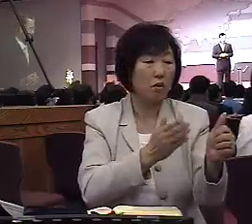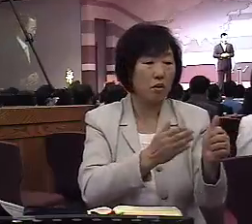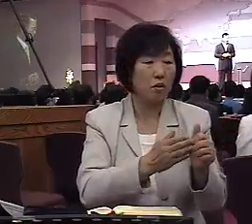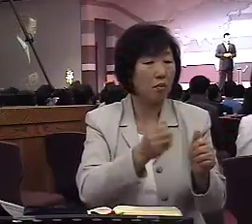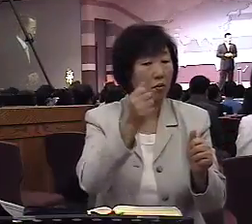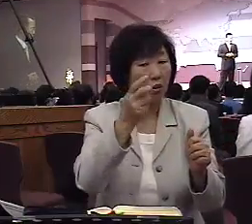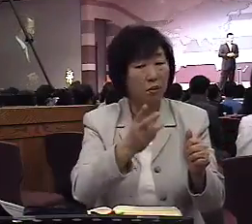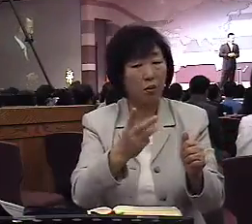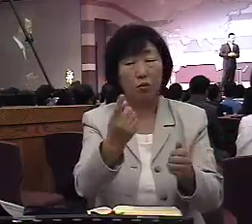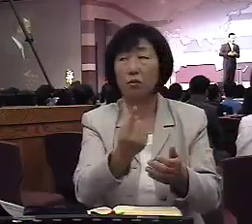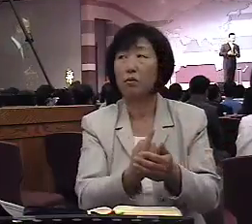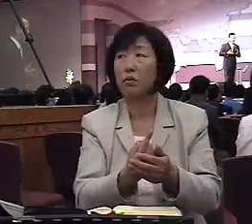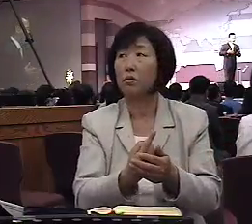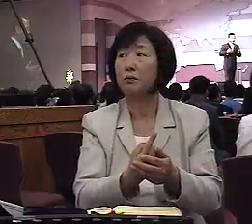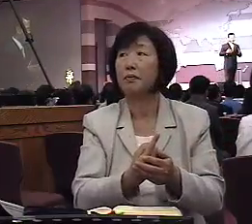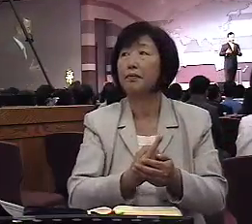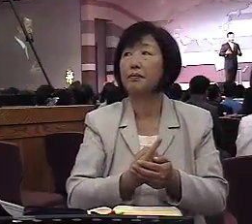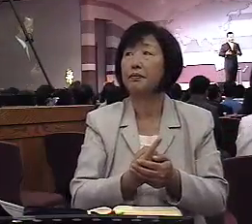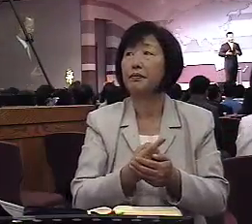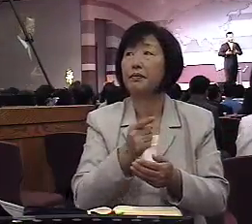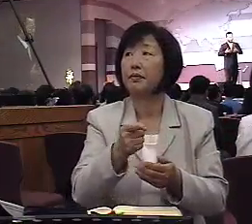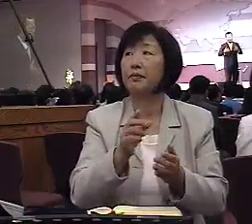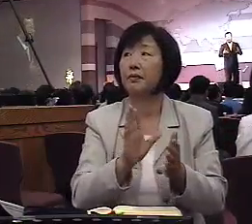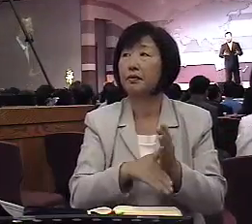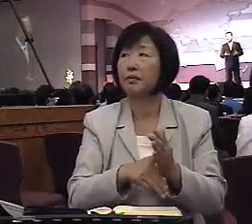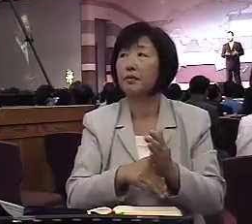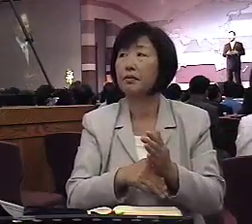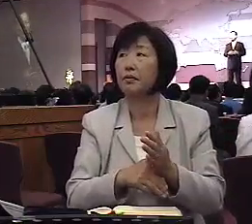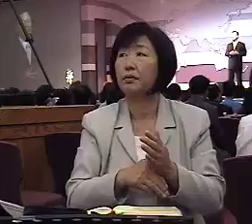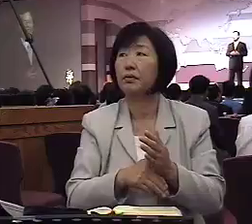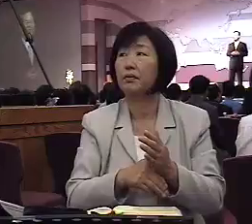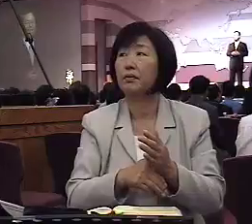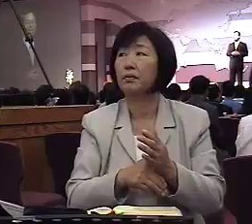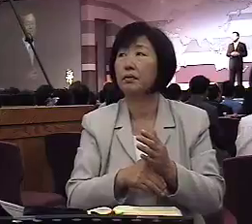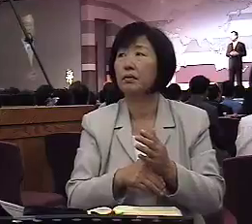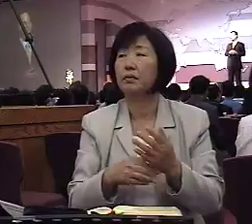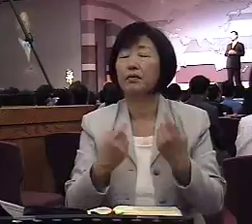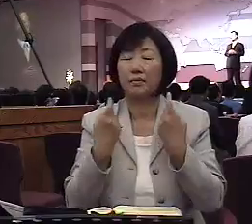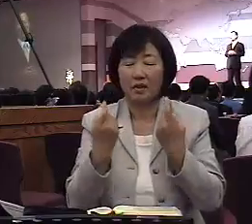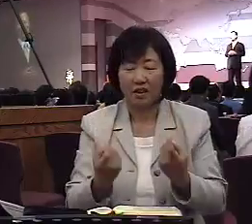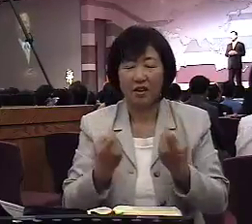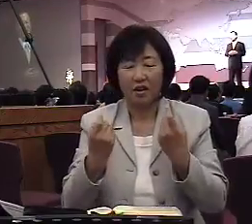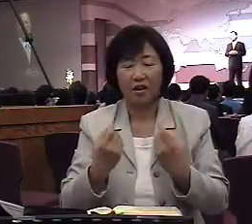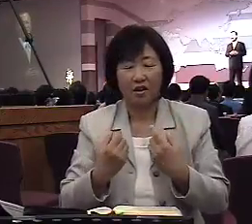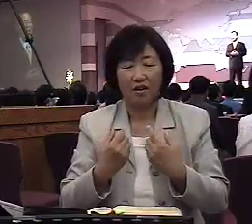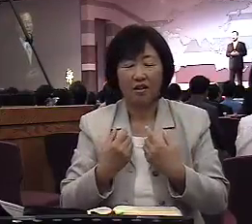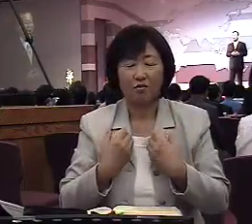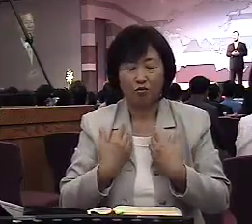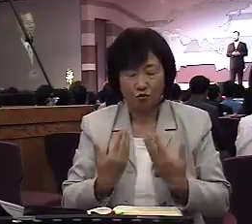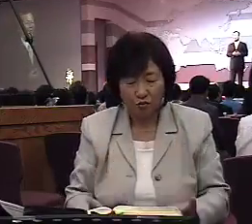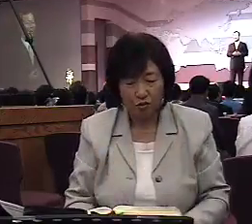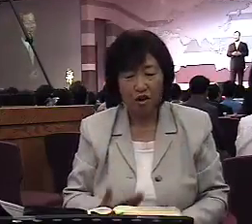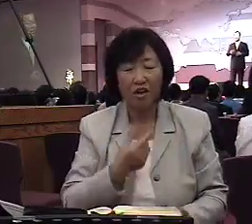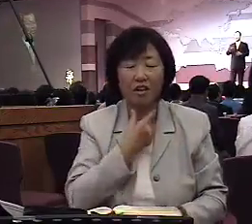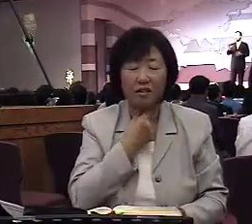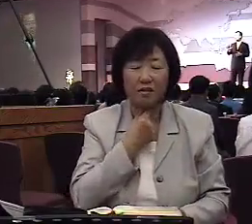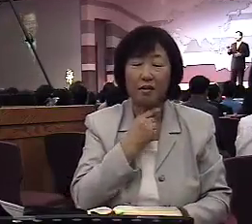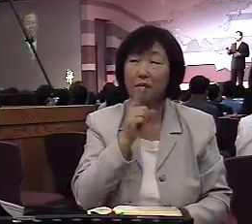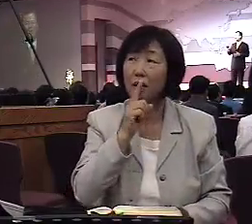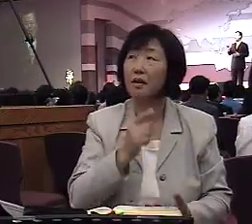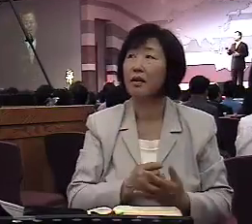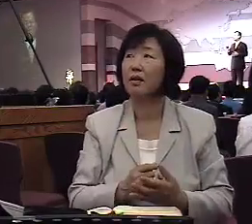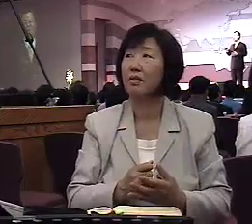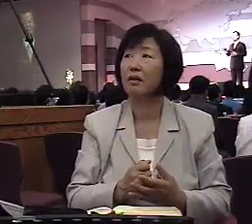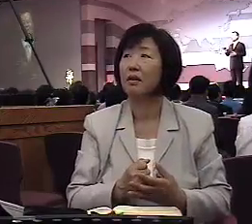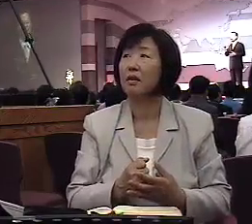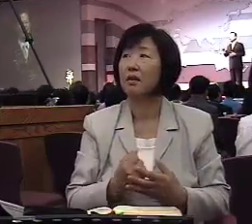옵니다. 근데 휴가 때니까 그냥 푹 쉬시지 않은 그런 말을 많이 듣지만, 저는